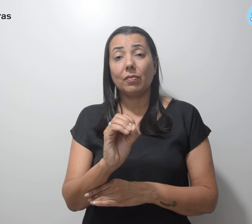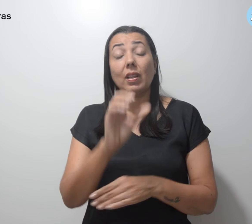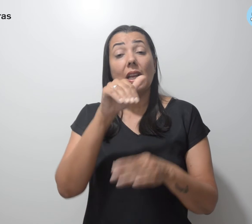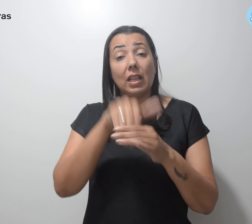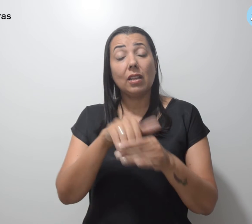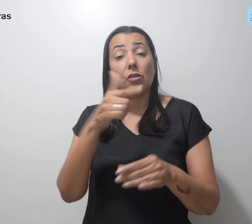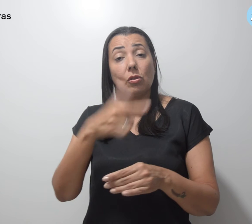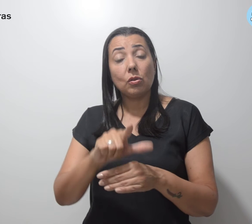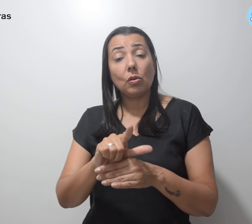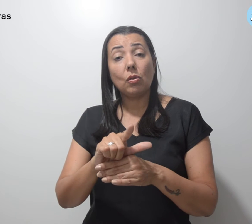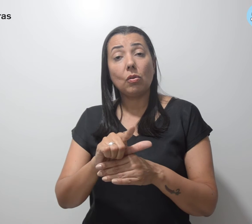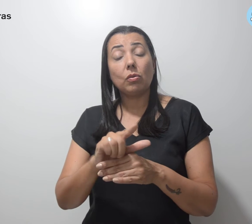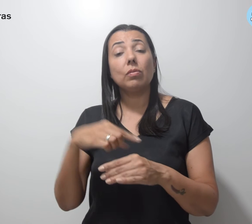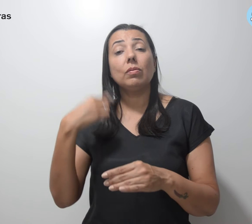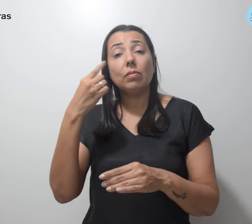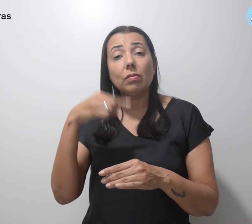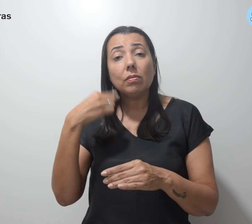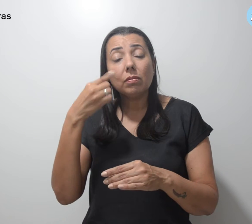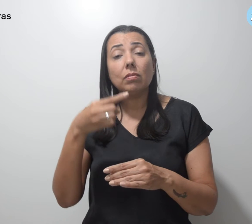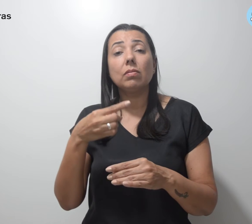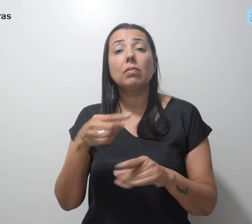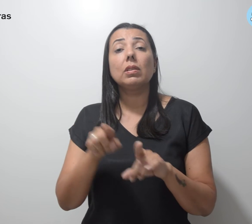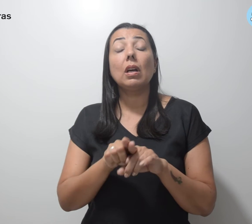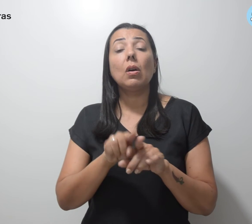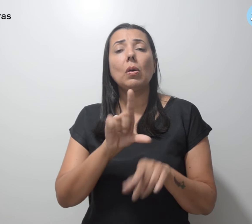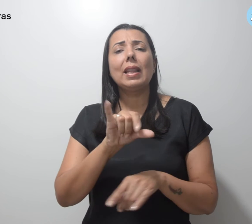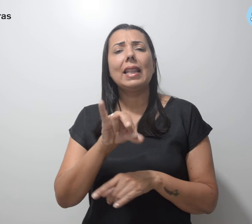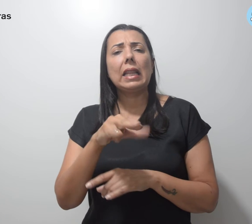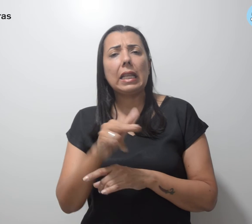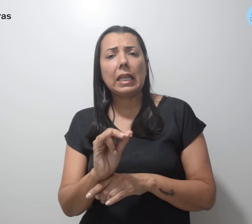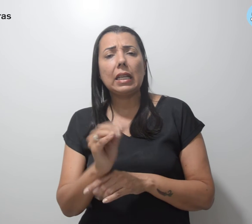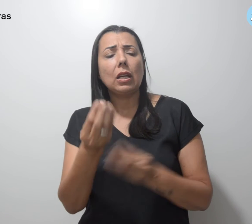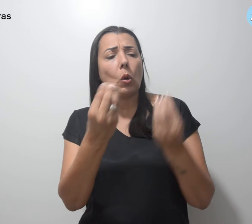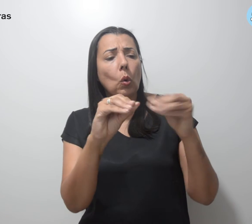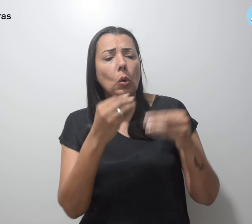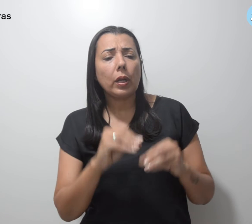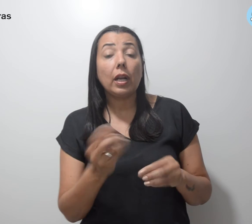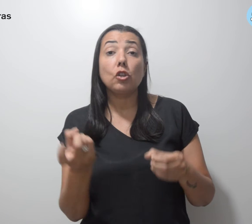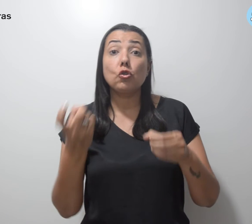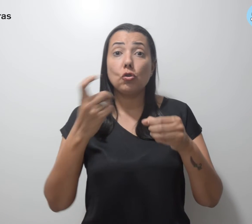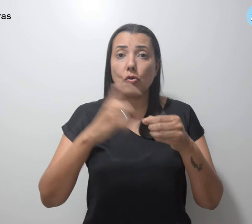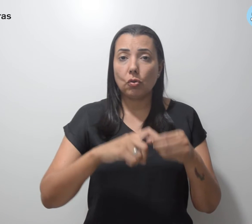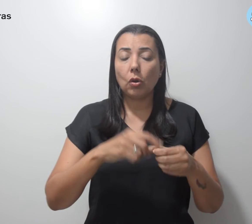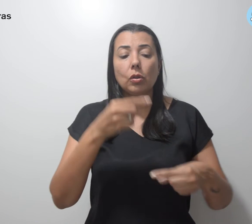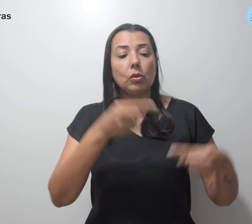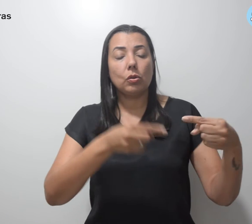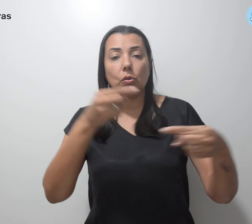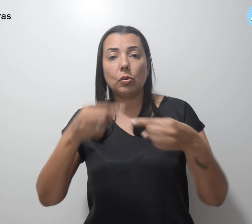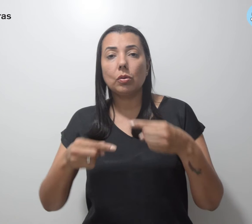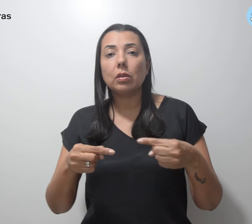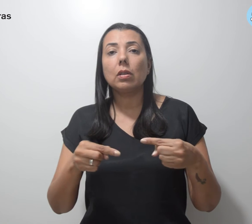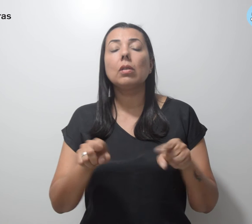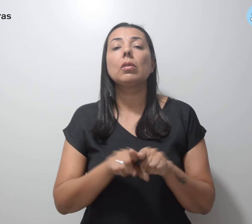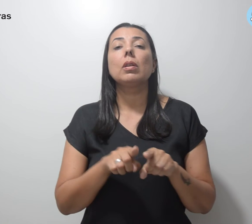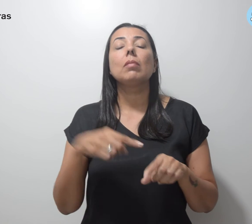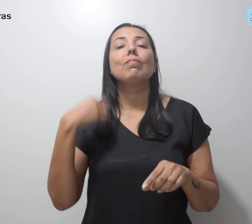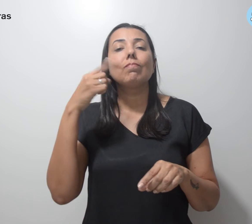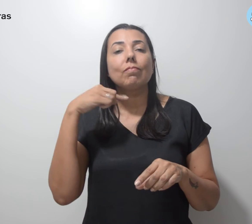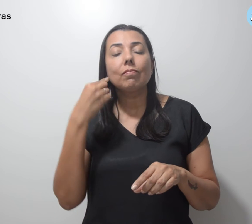ao cargo de deputado, Lira disse que colocará de volta no debate parlamentar a reforma